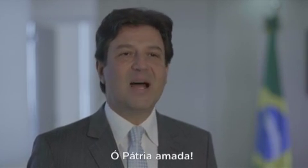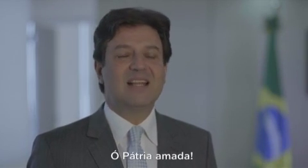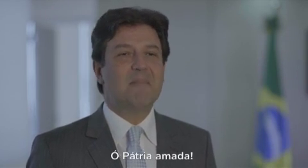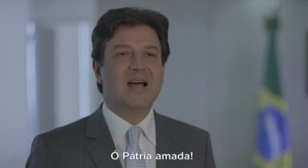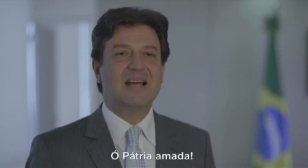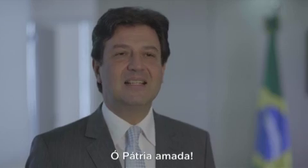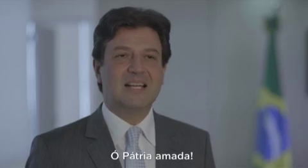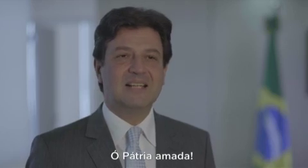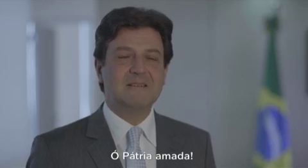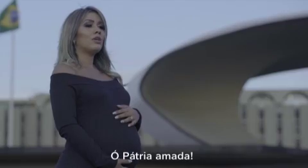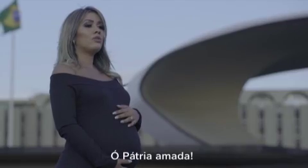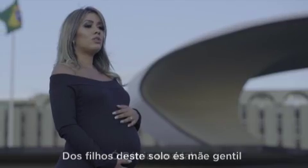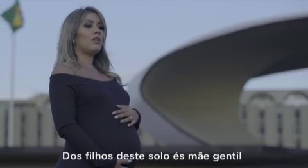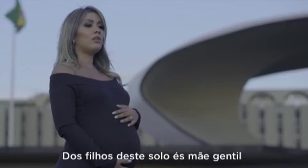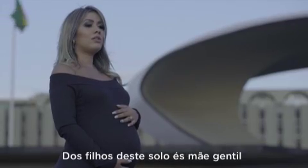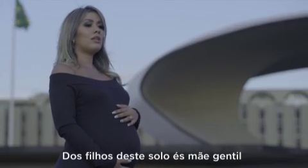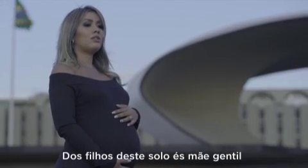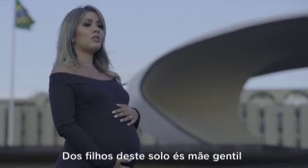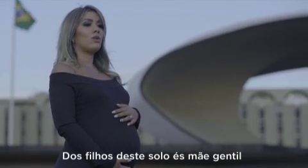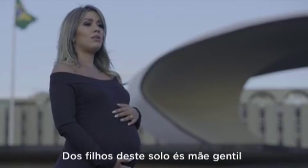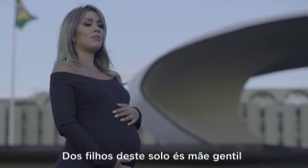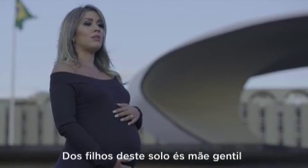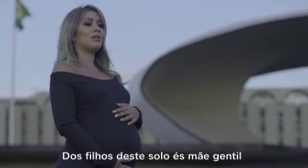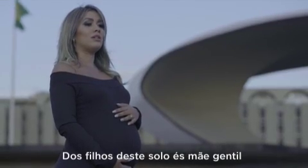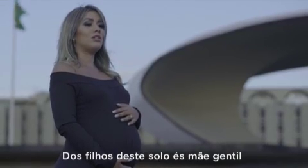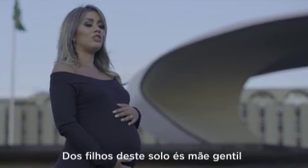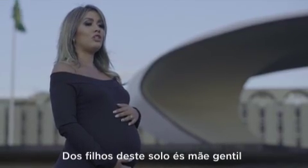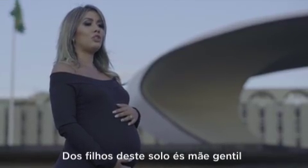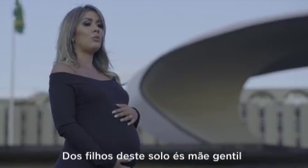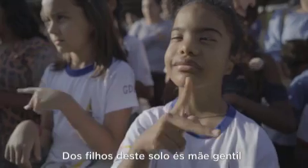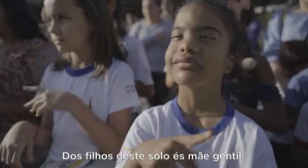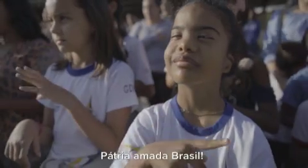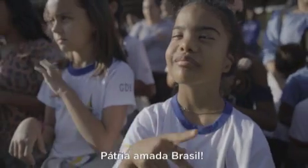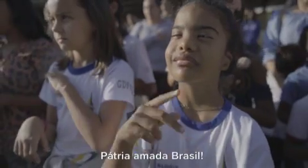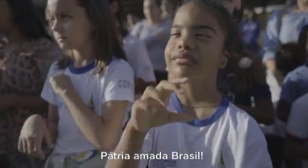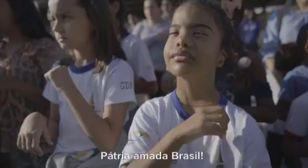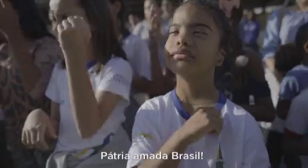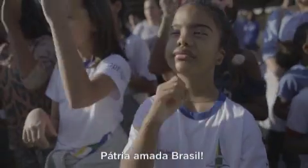ó pátria amada. Dos filhos deste sol, és mais gentil.